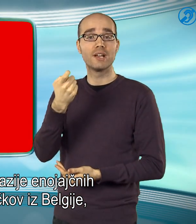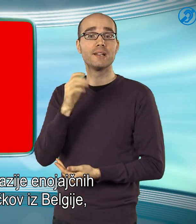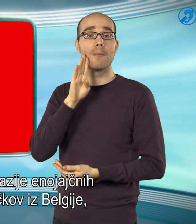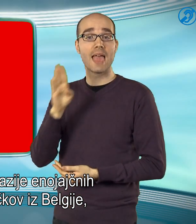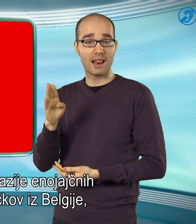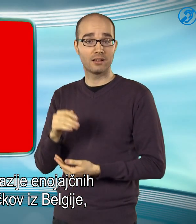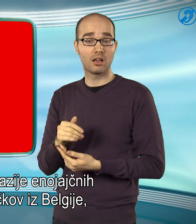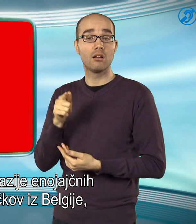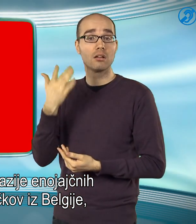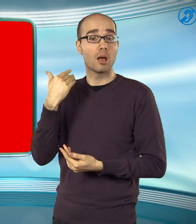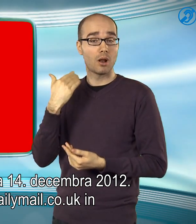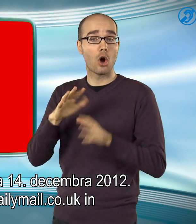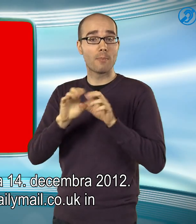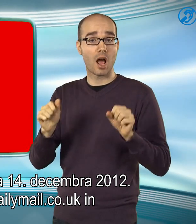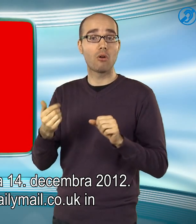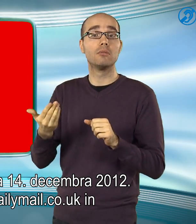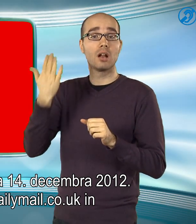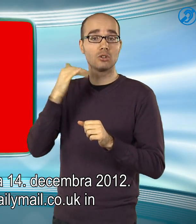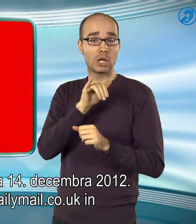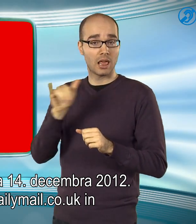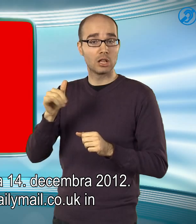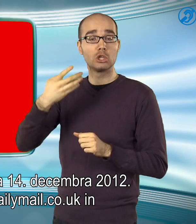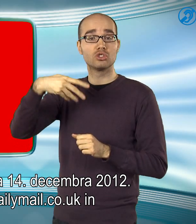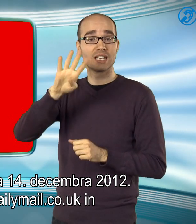opravljena 14. decembra 2012.